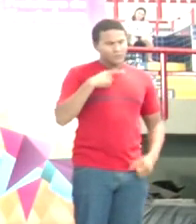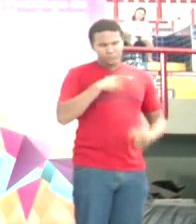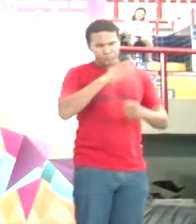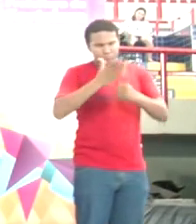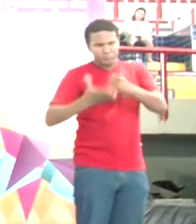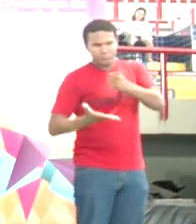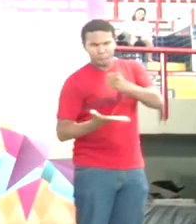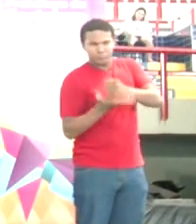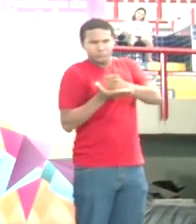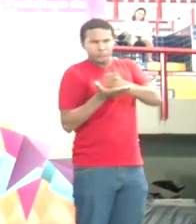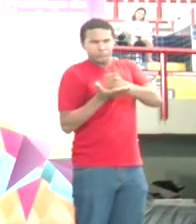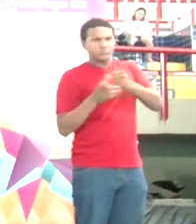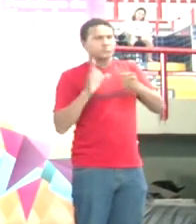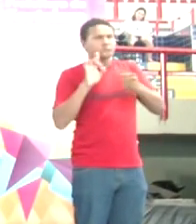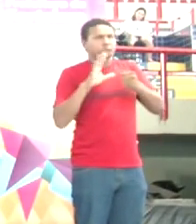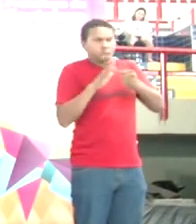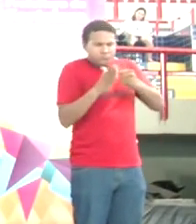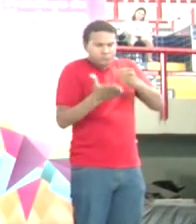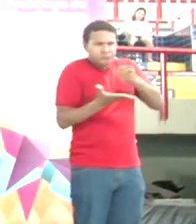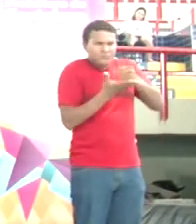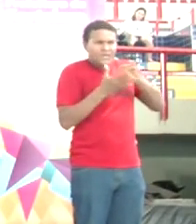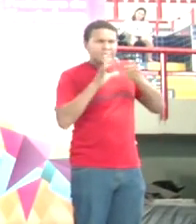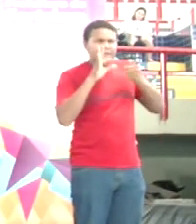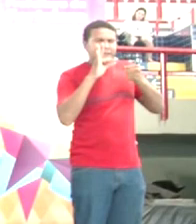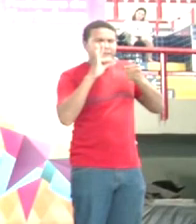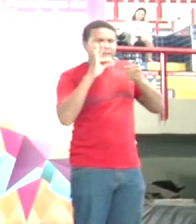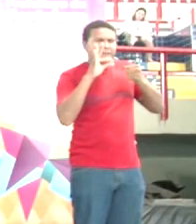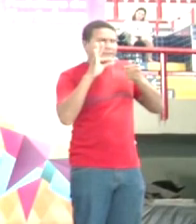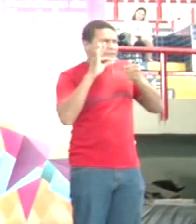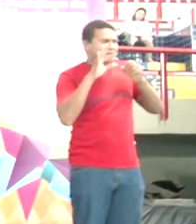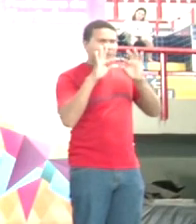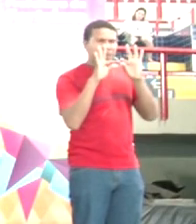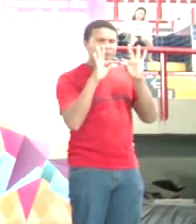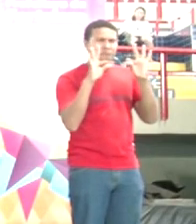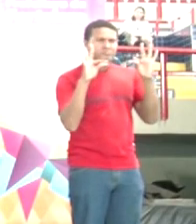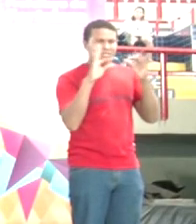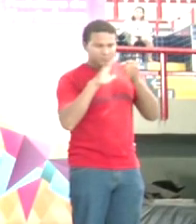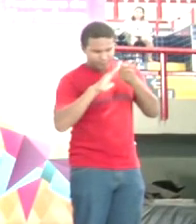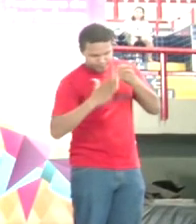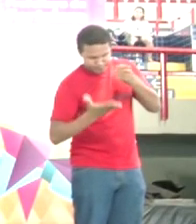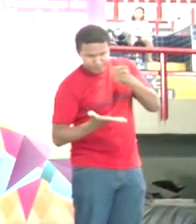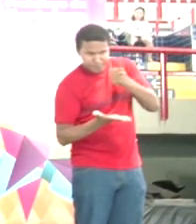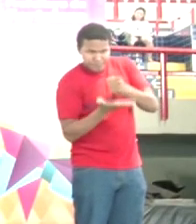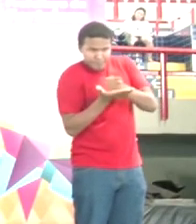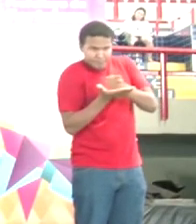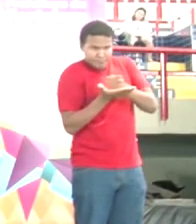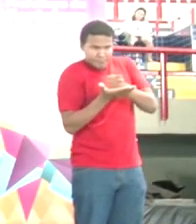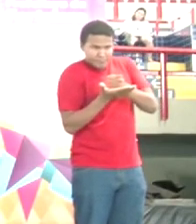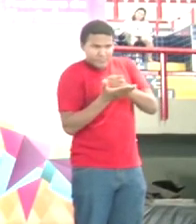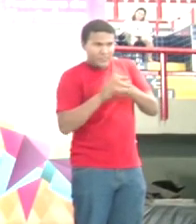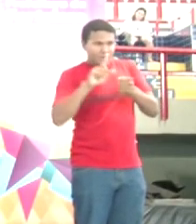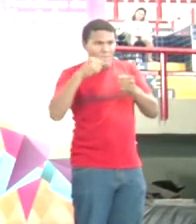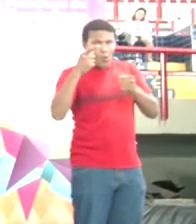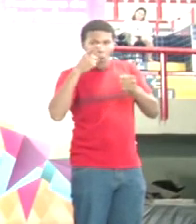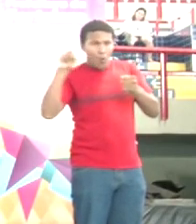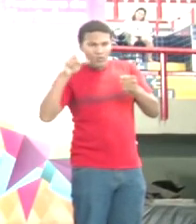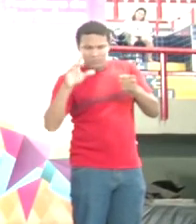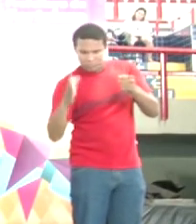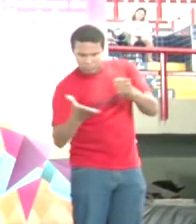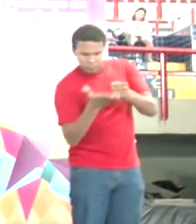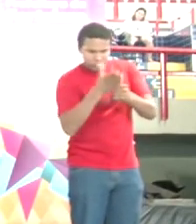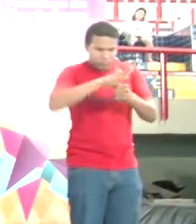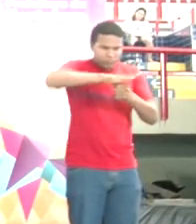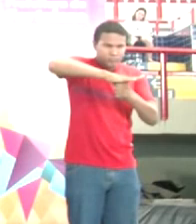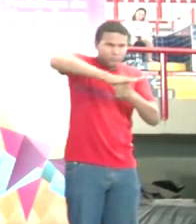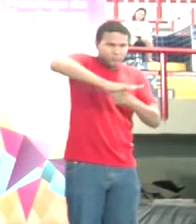base, uma chapinha bem fininha. Aí você pegou outra chapinha dessa, outra base dessa, botou em cima.